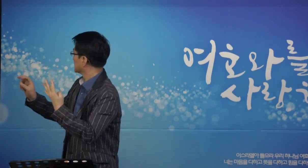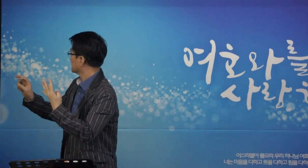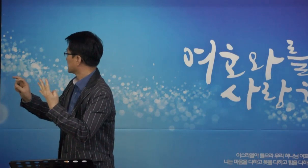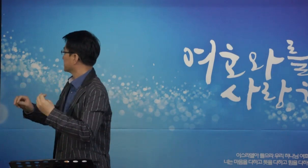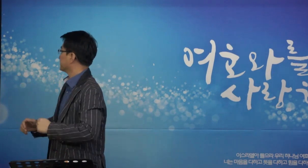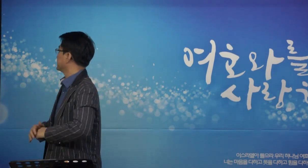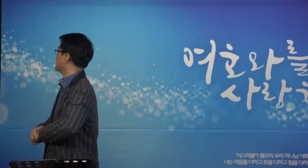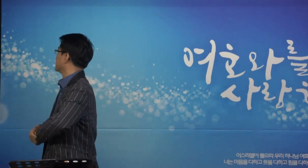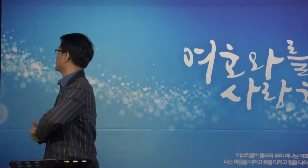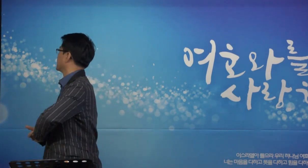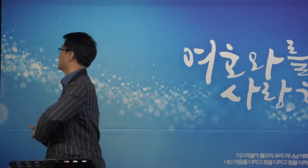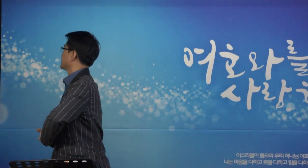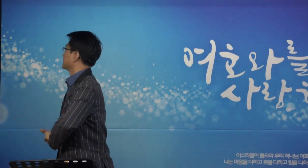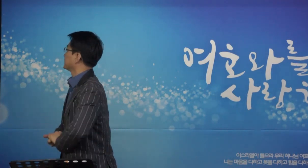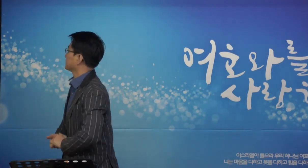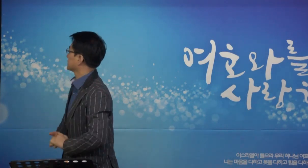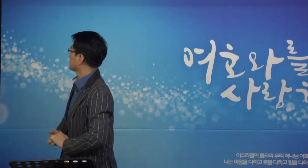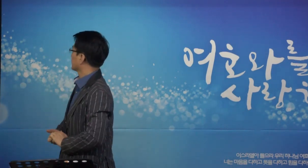4장 20절 말씀